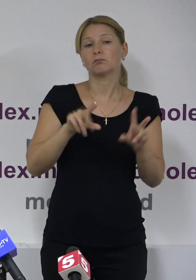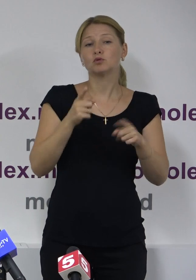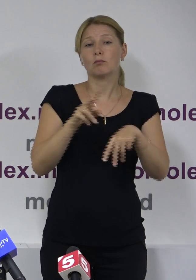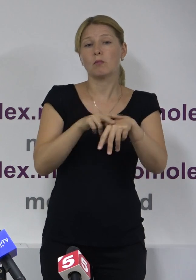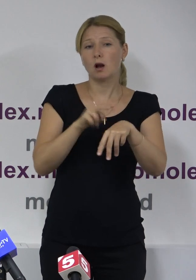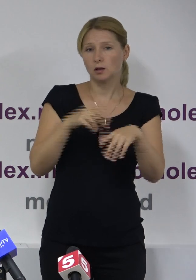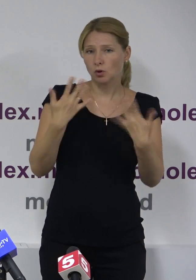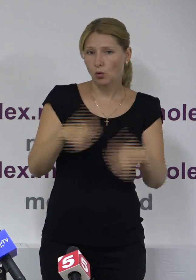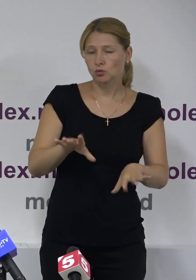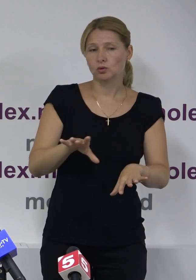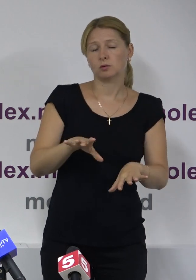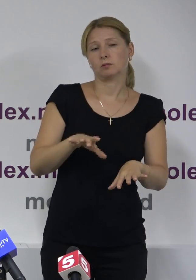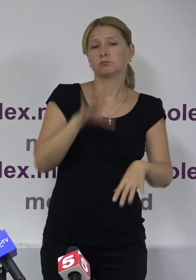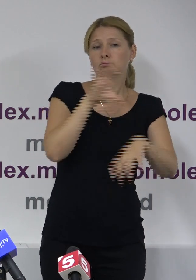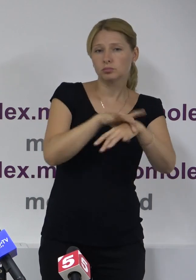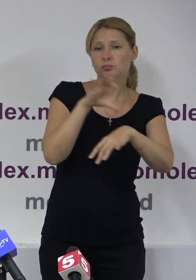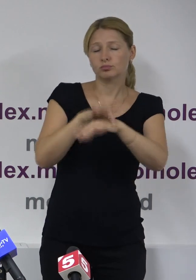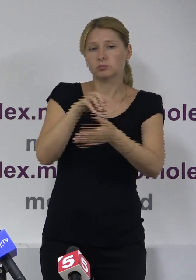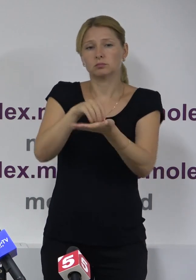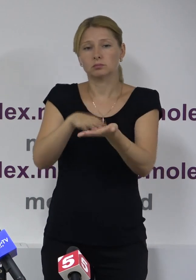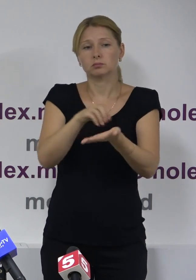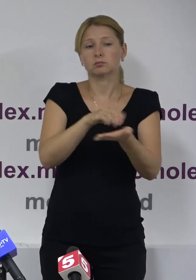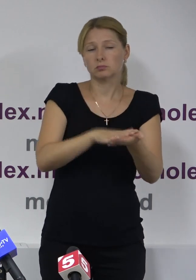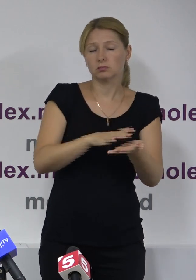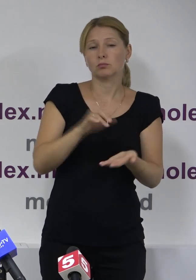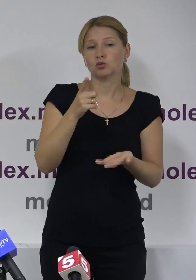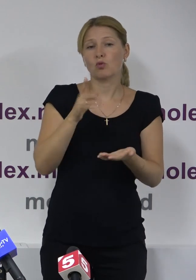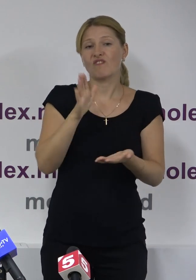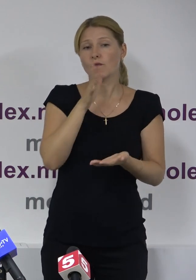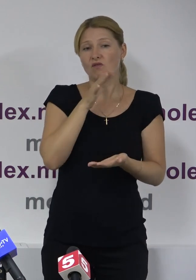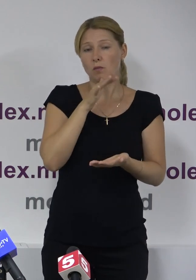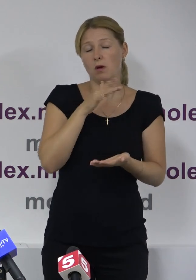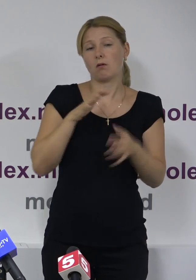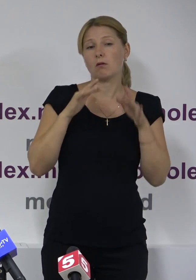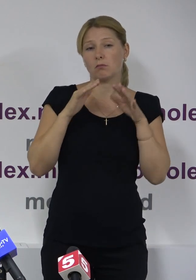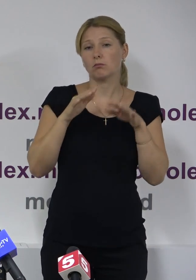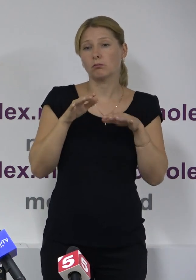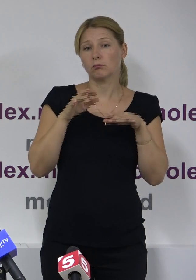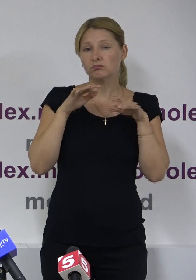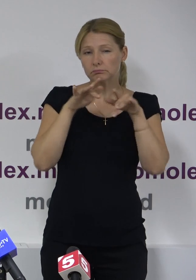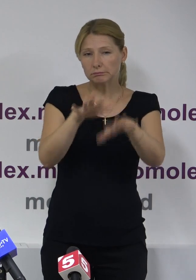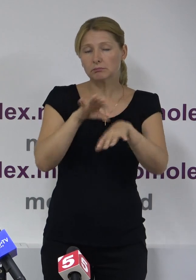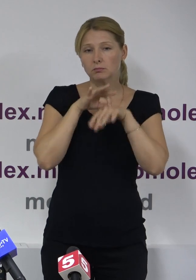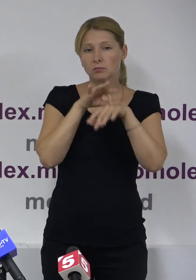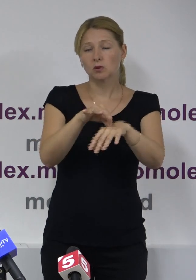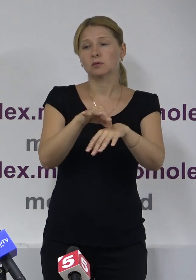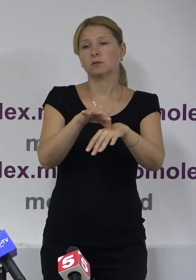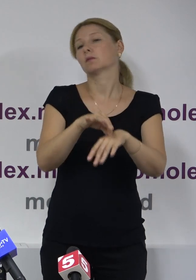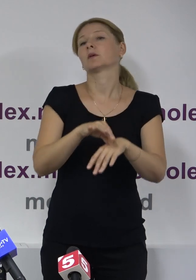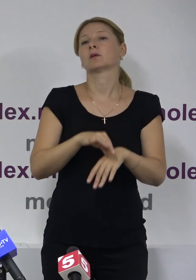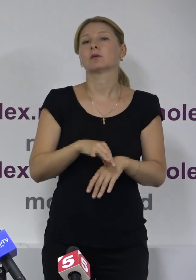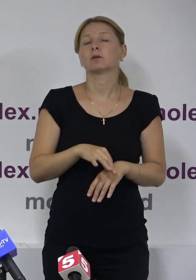sau alte instituții ale statului care în procesul de activitate au